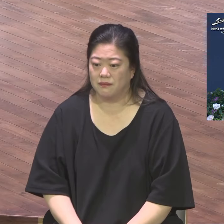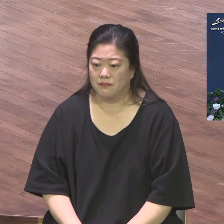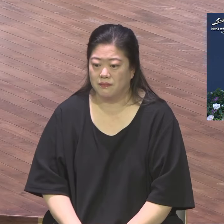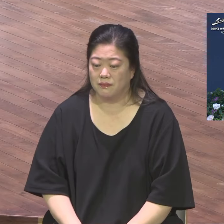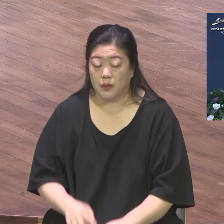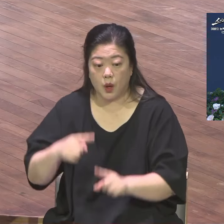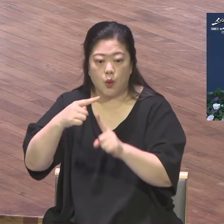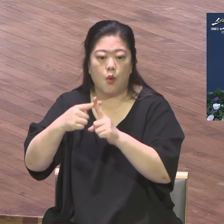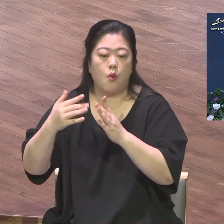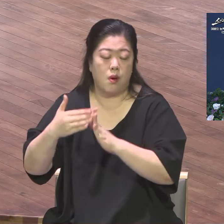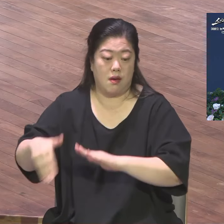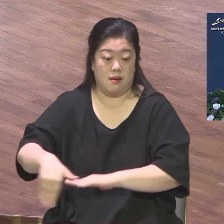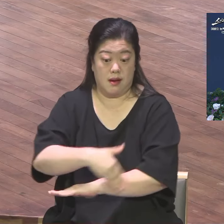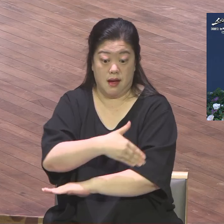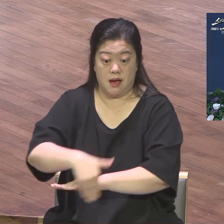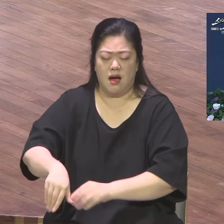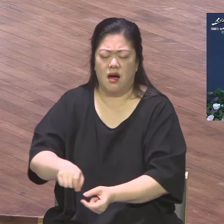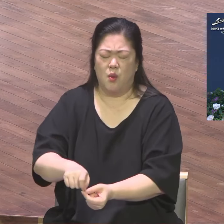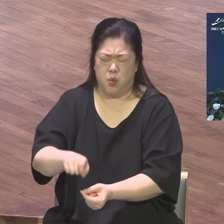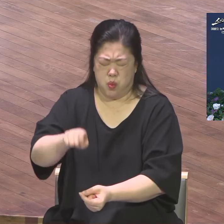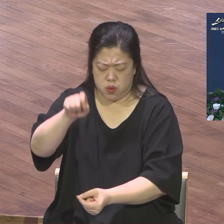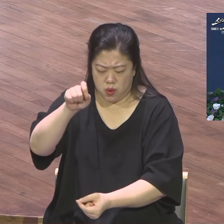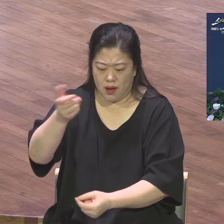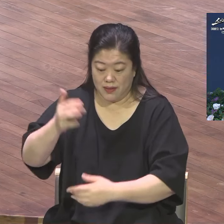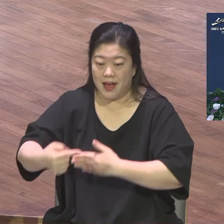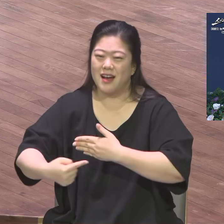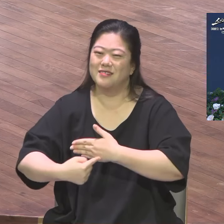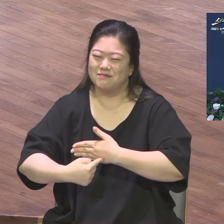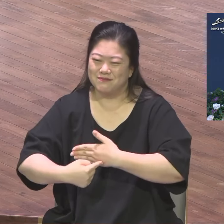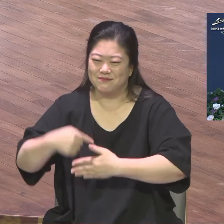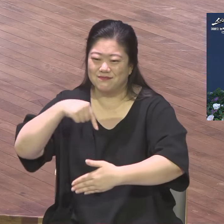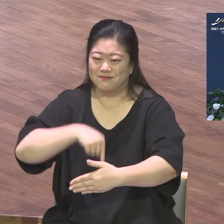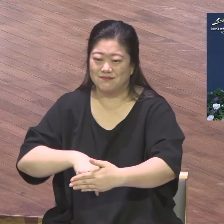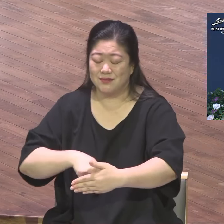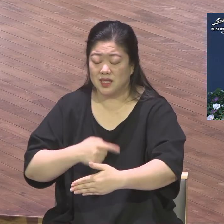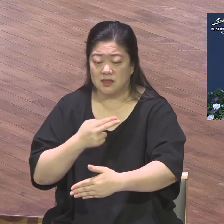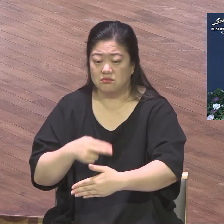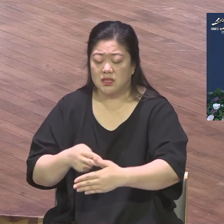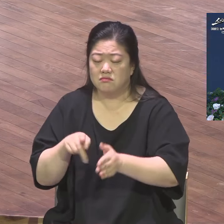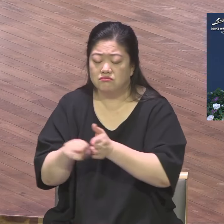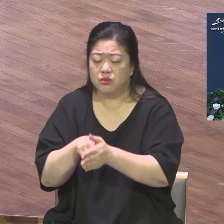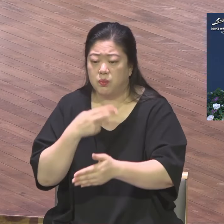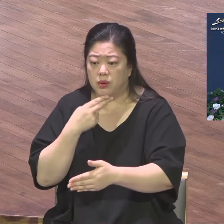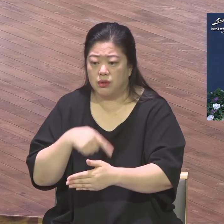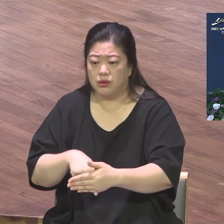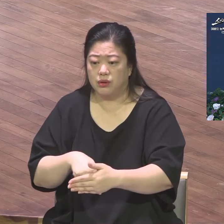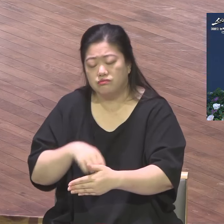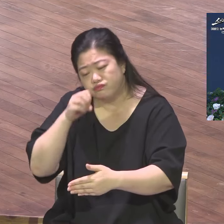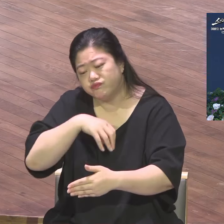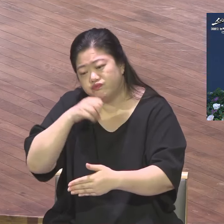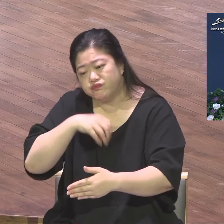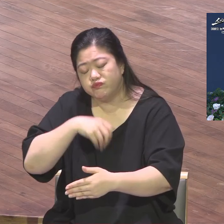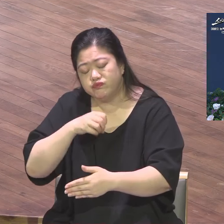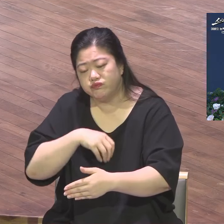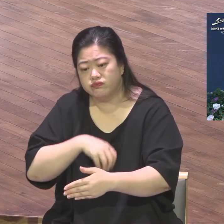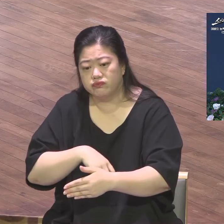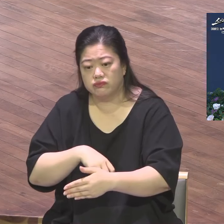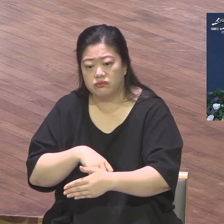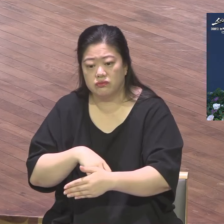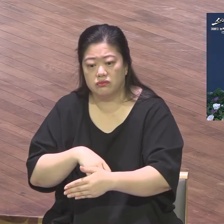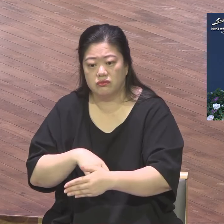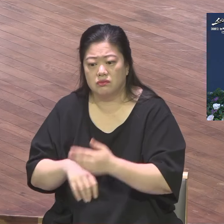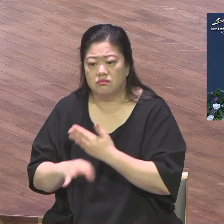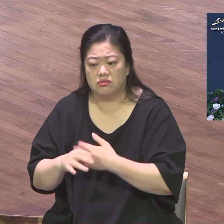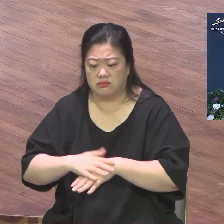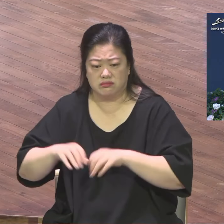교회는 다니는데 형식적 교회를 다녀요. 그 사회 나와서는 불신자들의 노예, 불신자들의